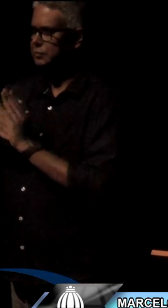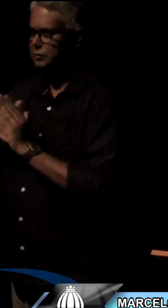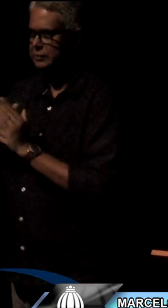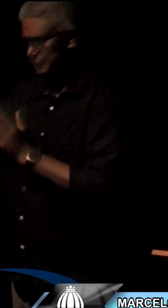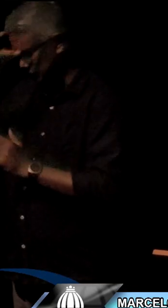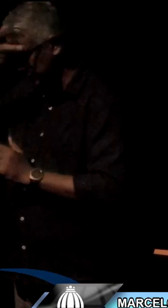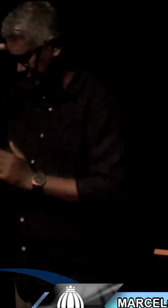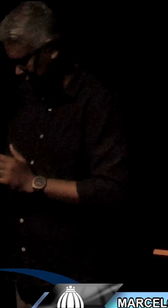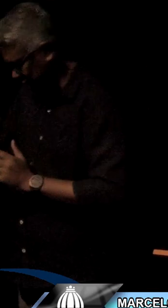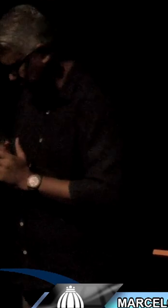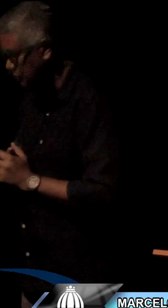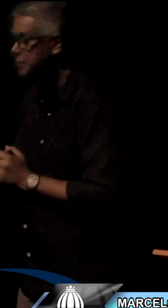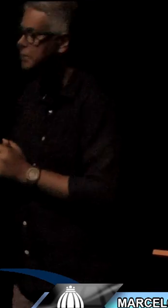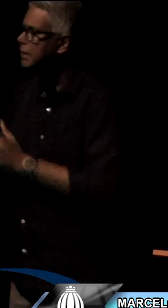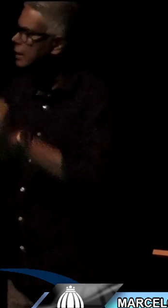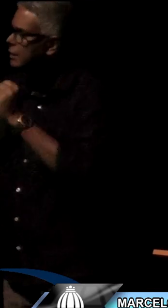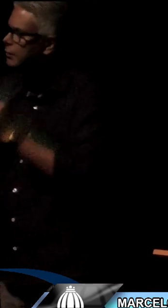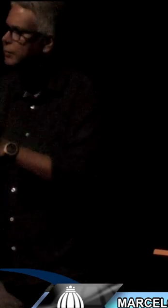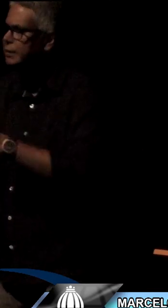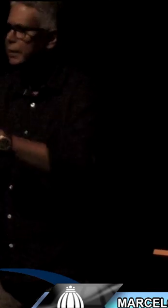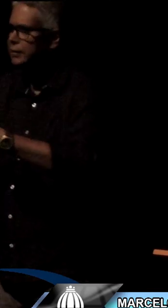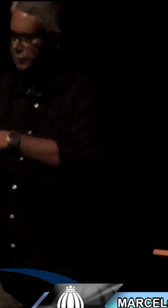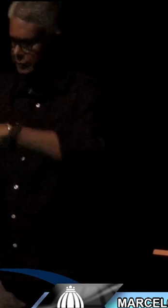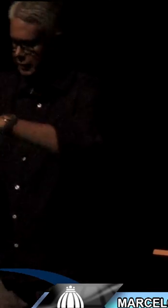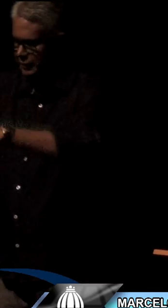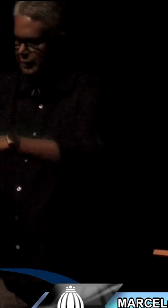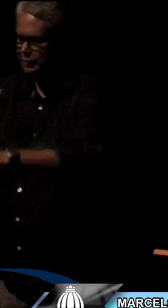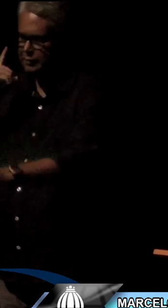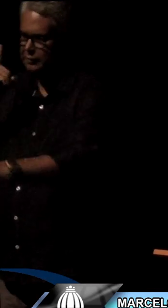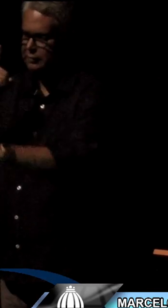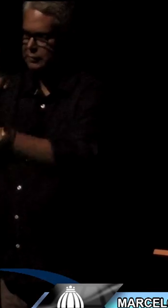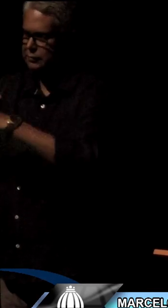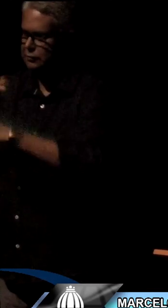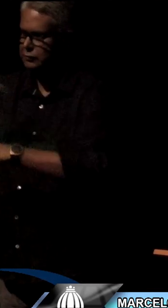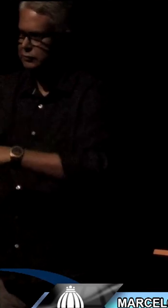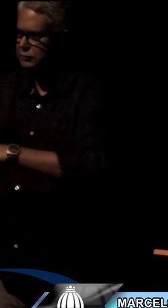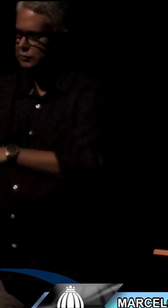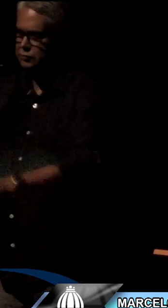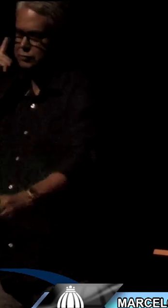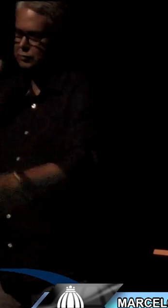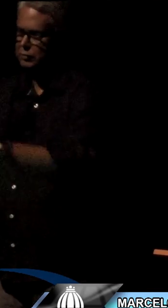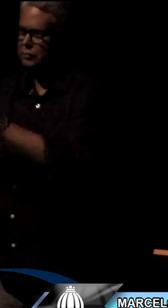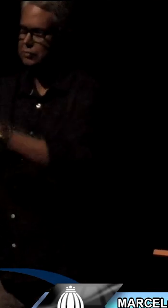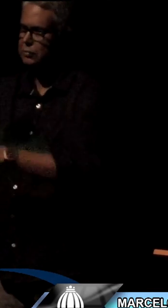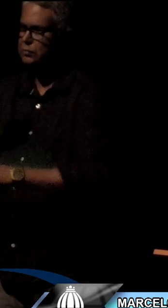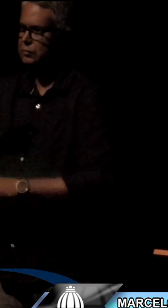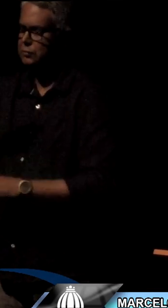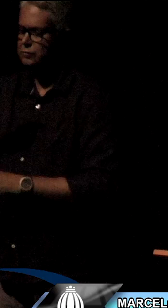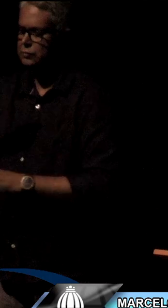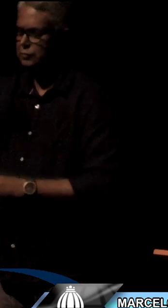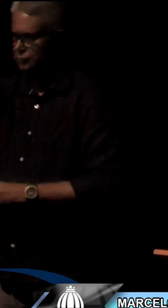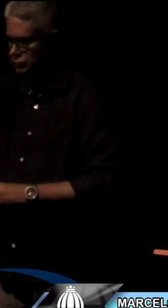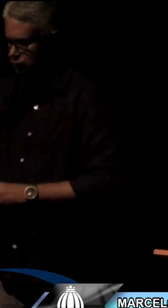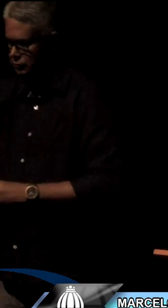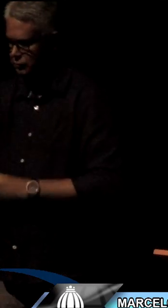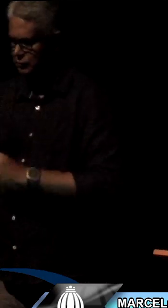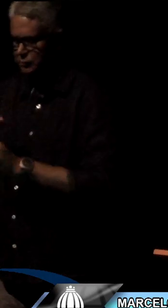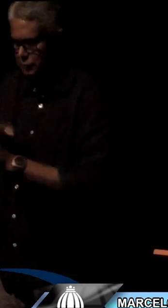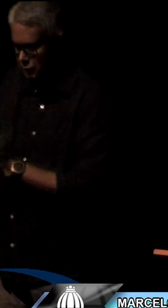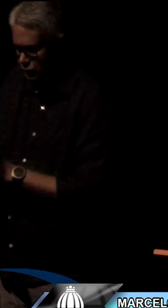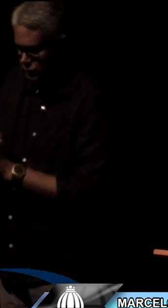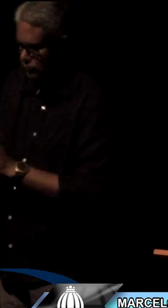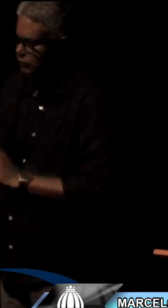que puderem estar nesse encontro no segundo Encontro Nacional do fórum nacional dos conselhos de alimentação escolar